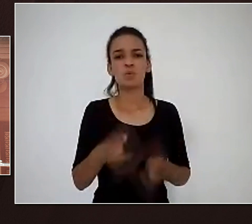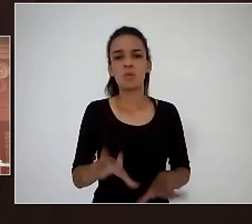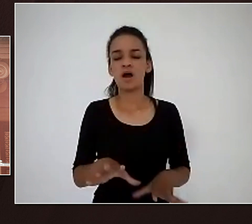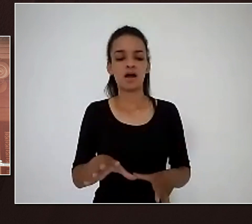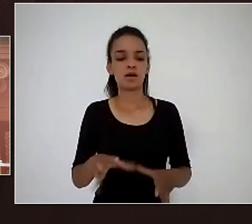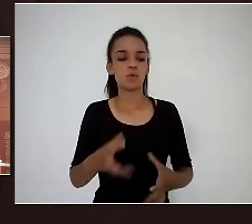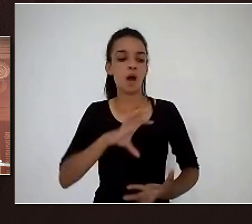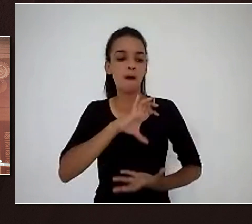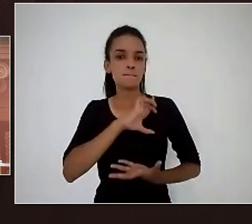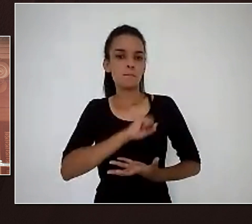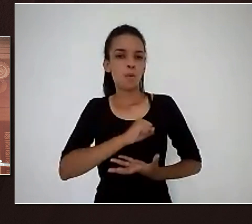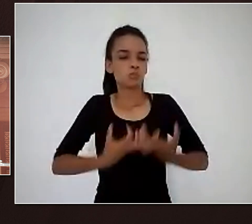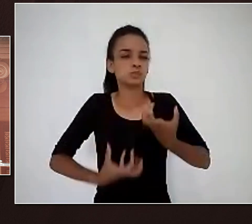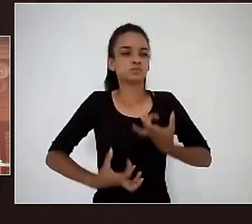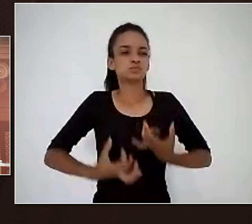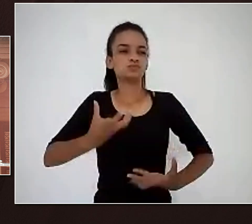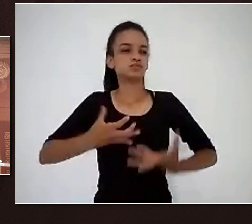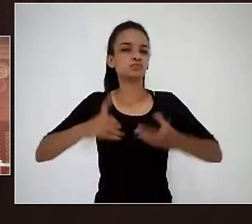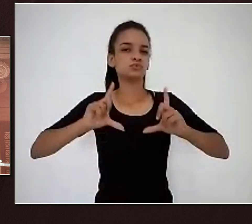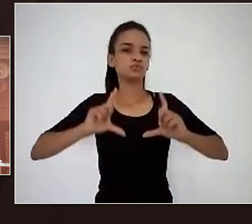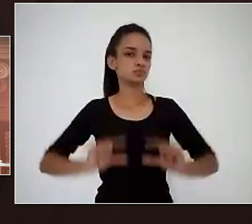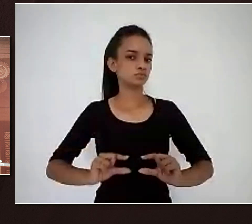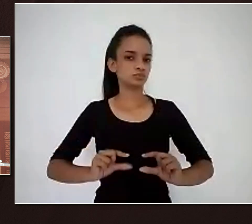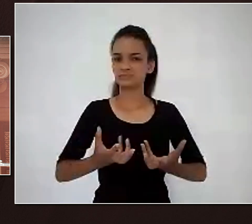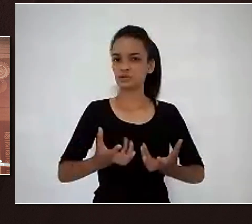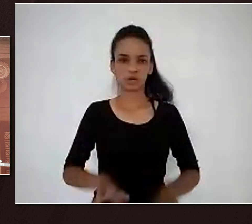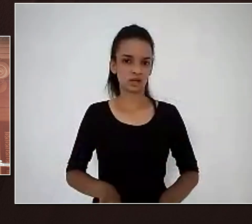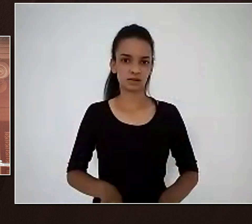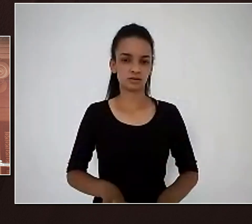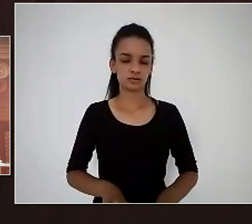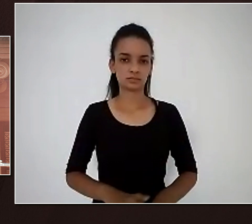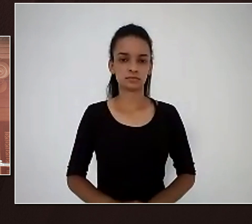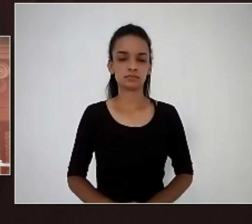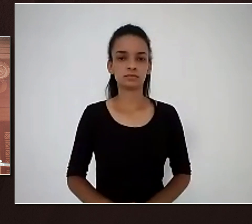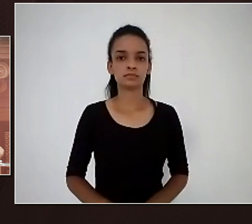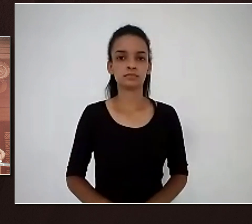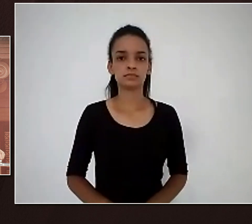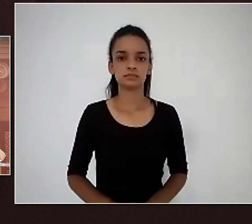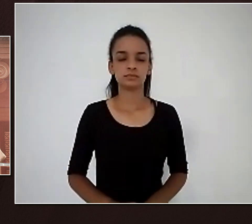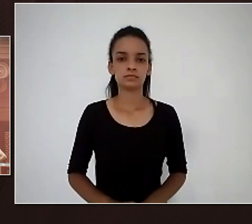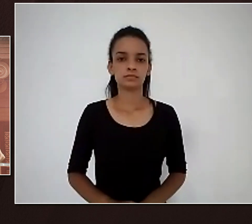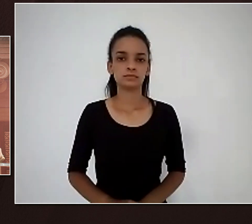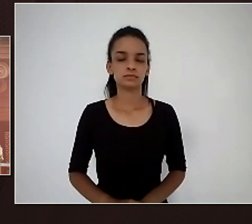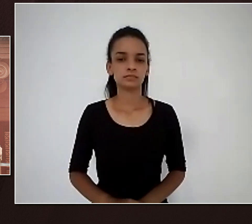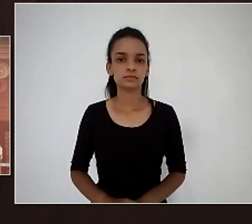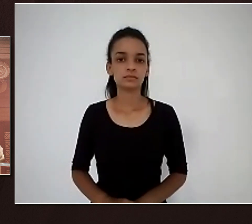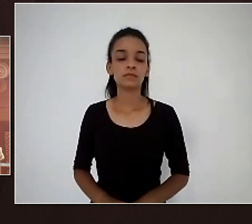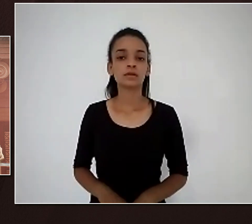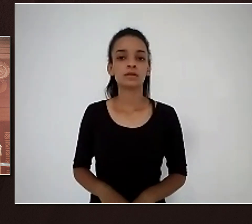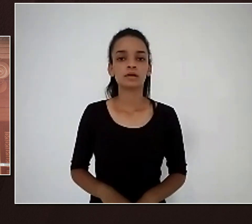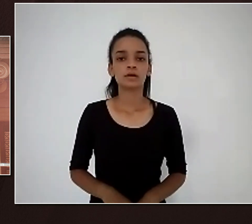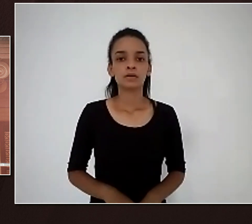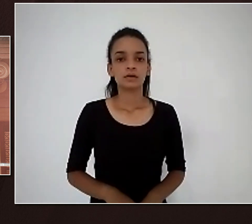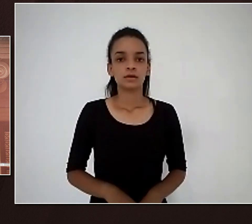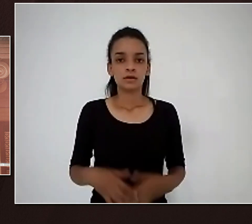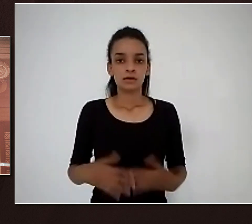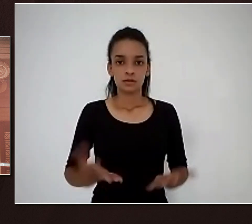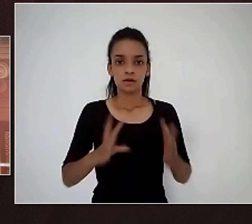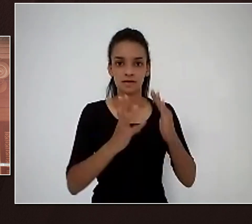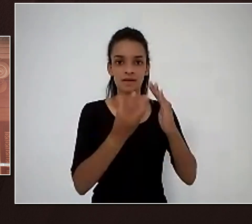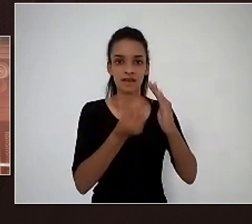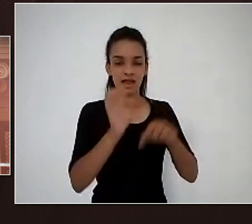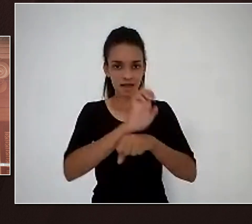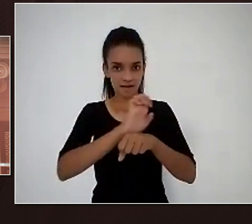bom? Então, o amor é amor ágape, tá? A igreja em Éfeso teve um modelo. Que